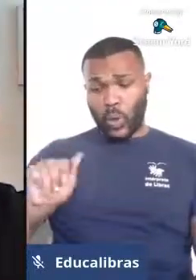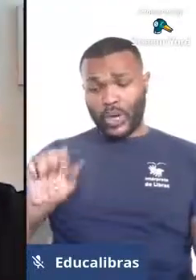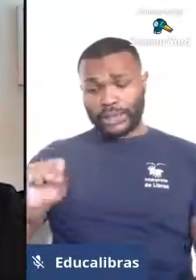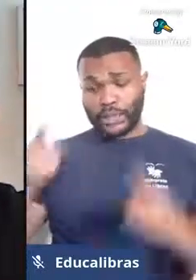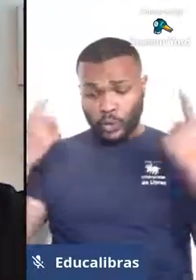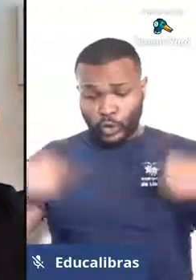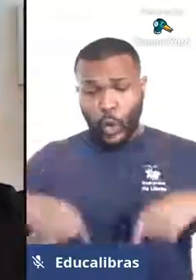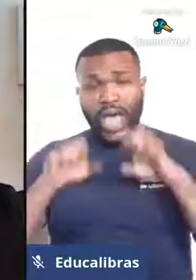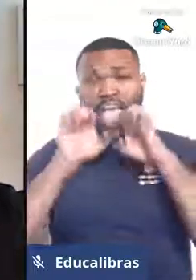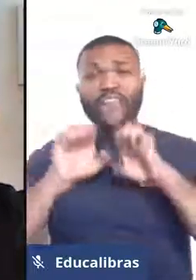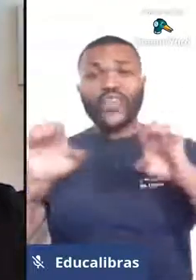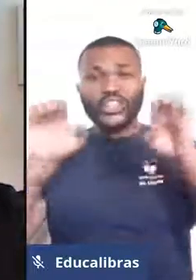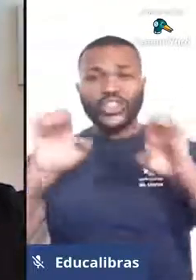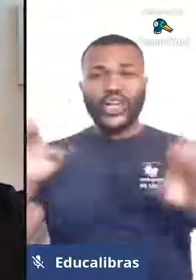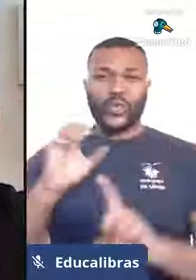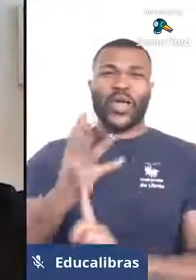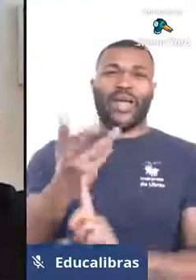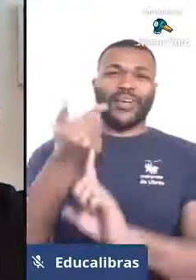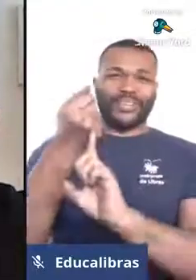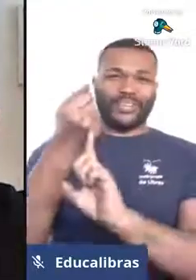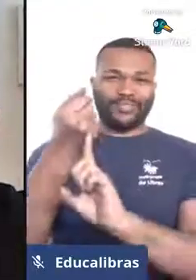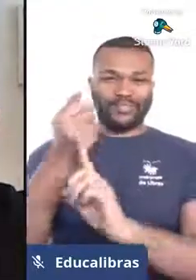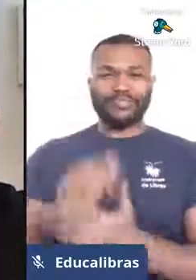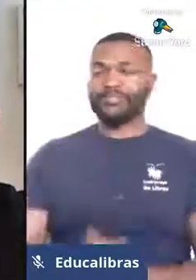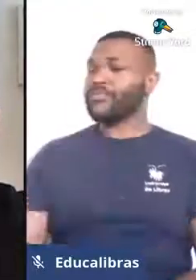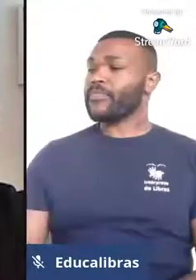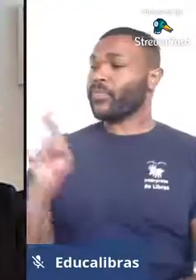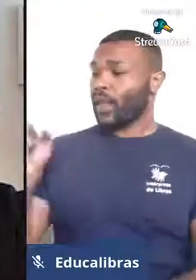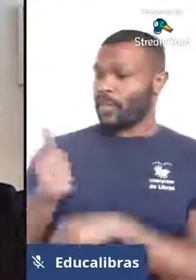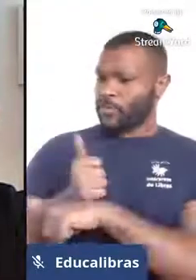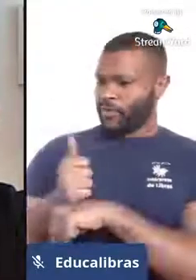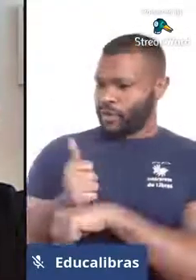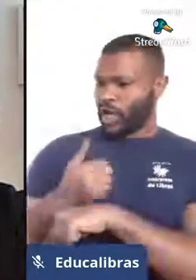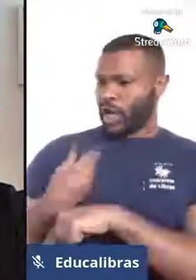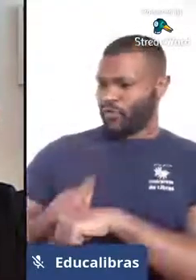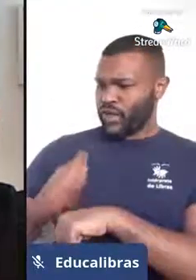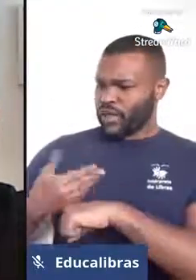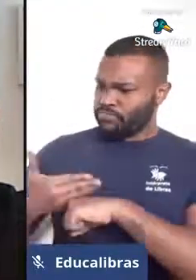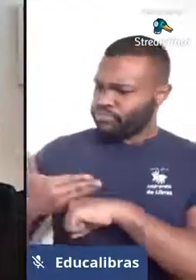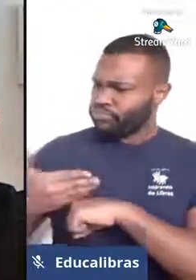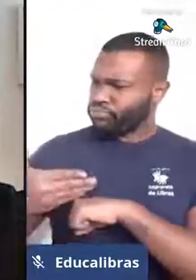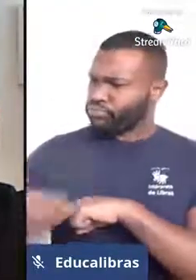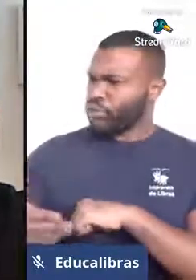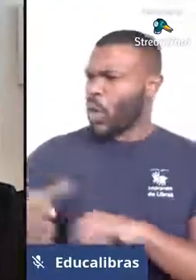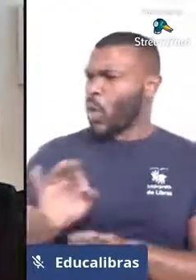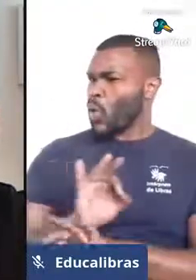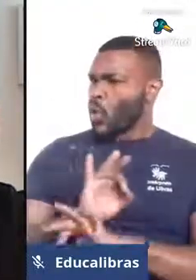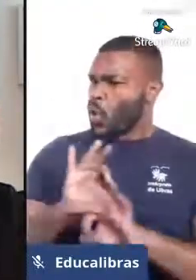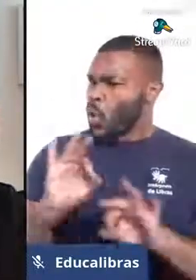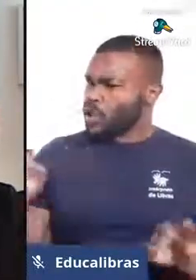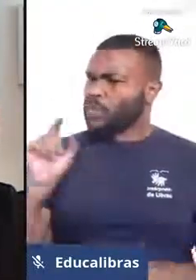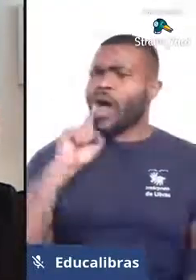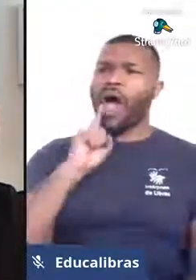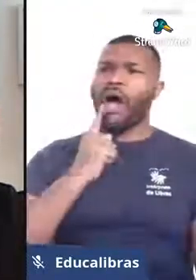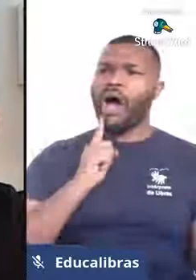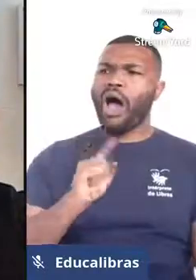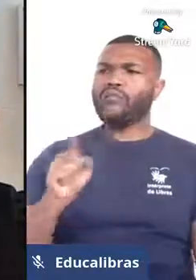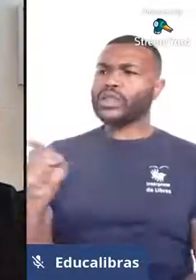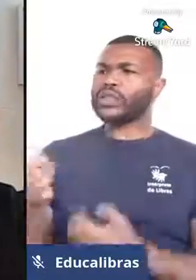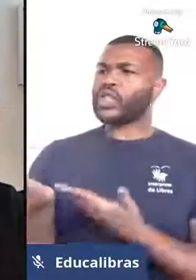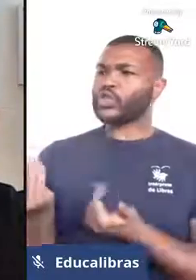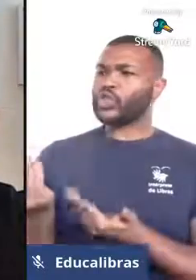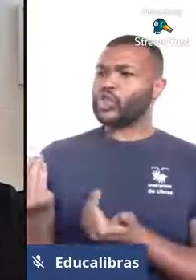tem uma trajetória profissional, né, invejável, né? Você é jovem, né,